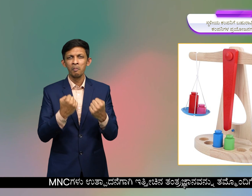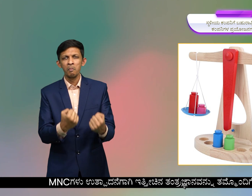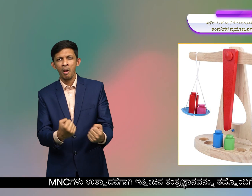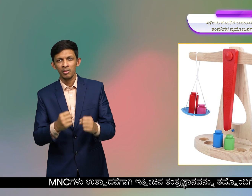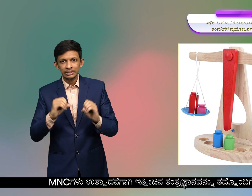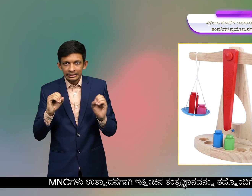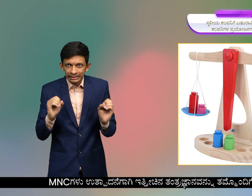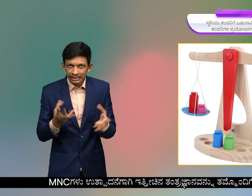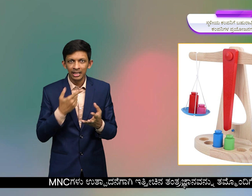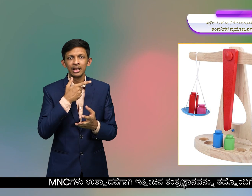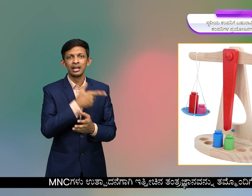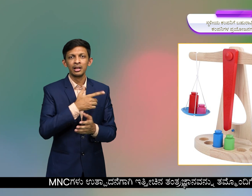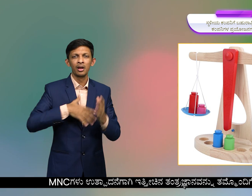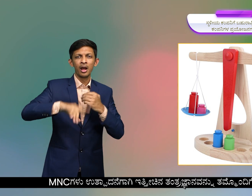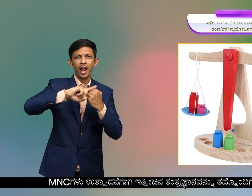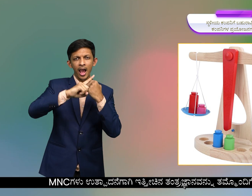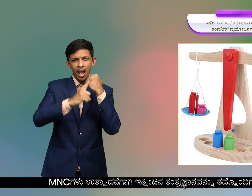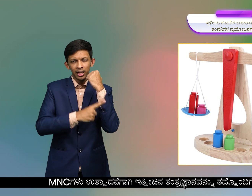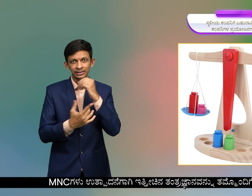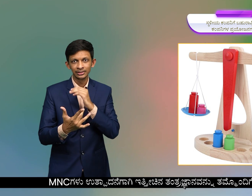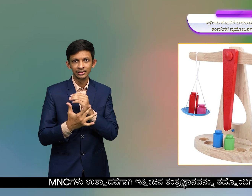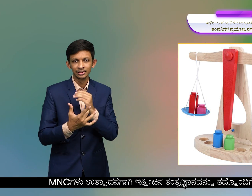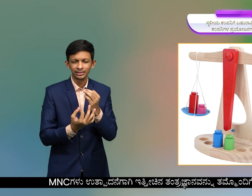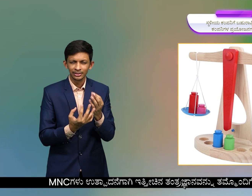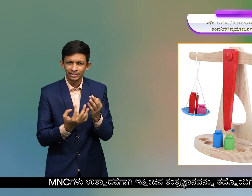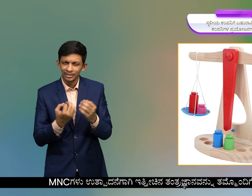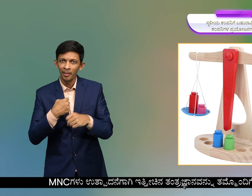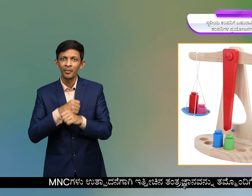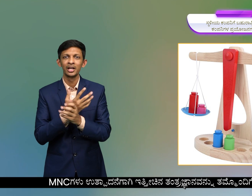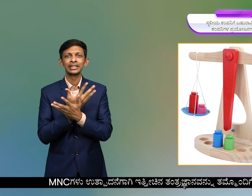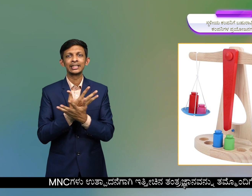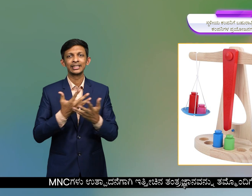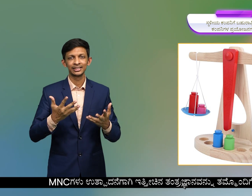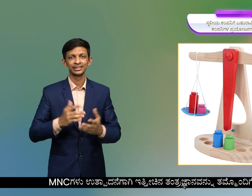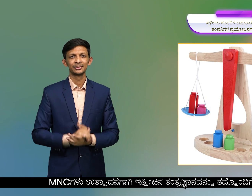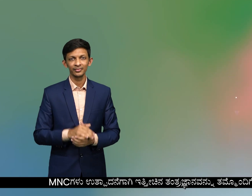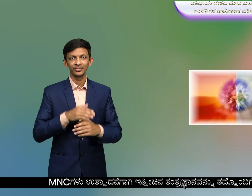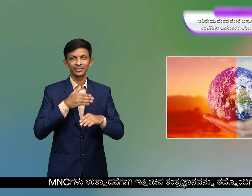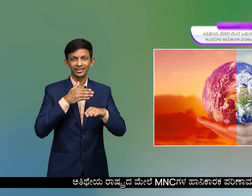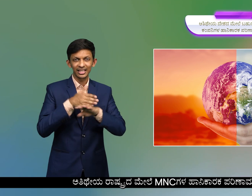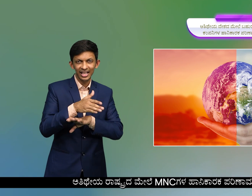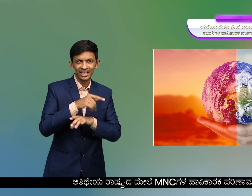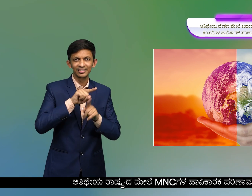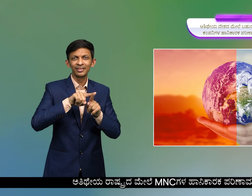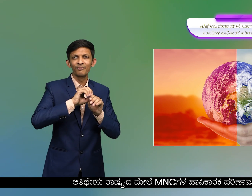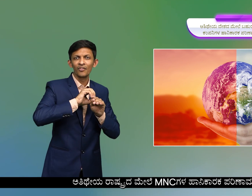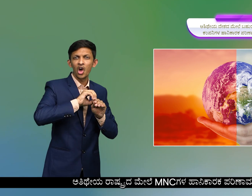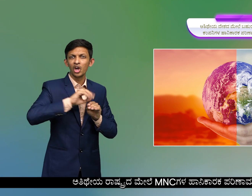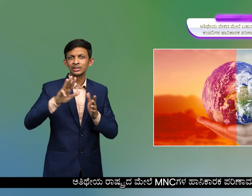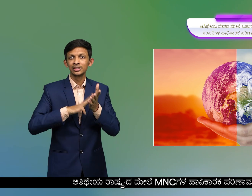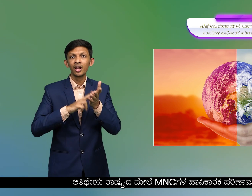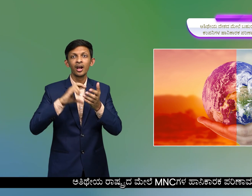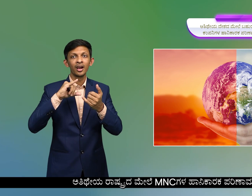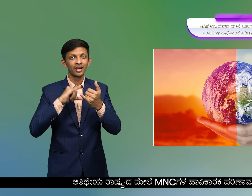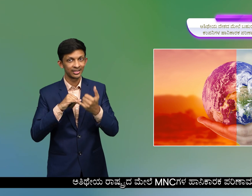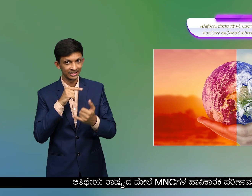ಎಂಎನ್ಸಿಗಳು ಉತ್ಪಾದನೆಗಾಗಿ ಇತ್ತೀಚಿನ ತಂತ್ರಜ್ಞಾನವನ್ನು ತಮ್ಮೊಂದಿಗೆ ತರಬಹುದು. ಅತಿಥೇಯ ರಾಷ್ಟ್ರದ